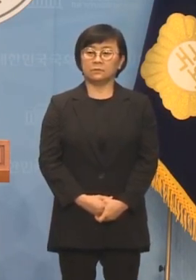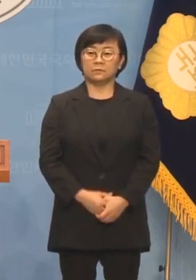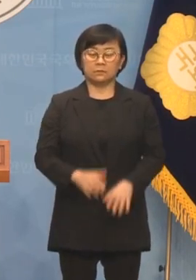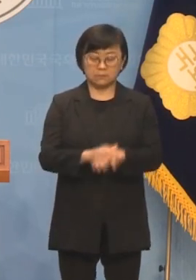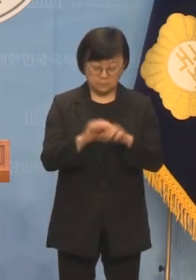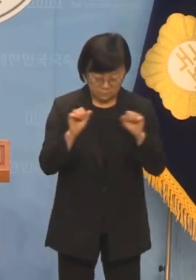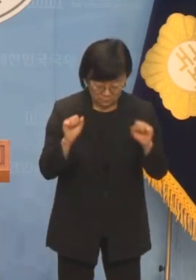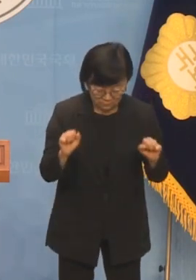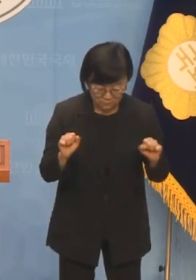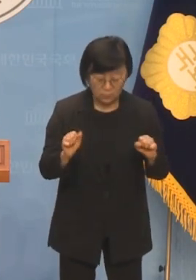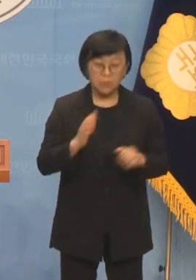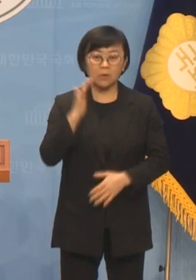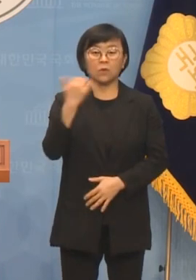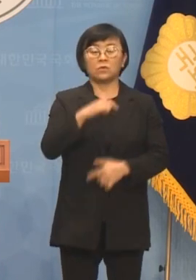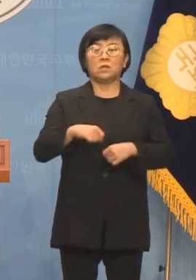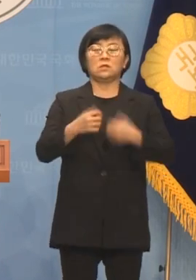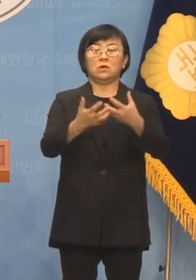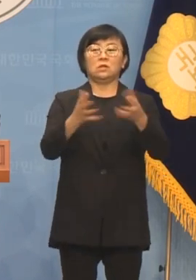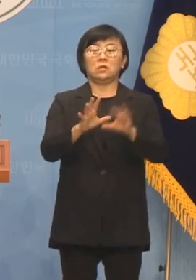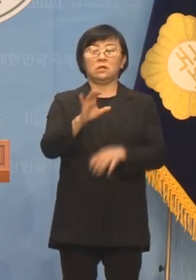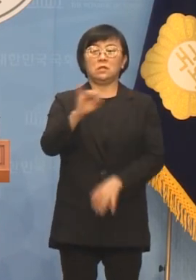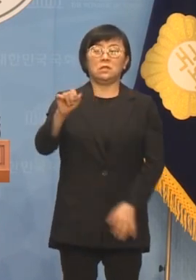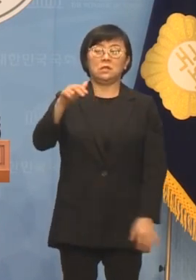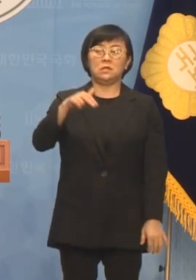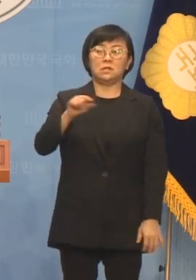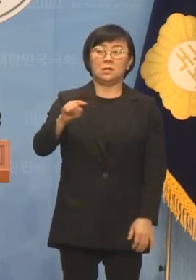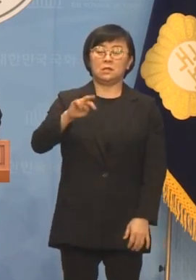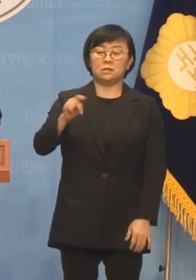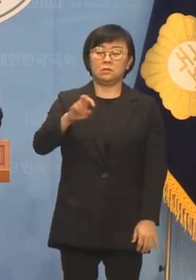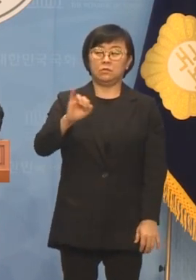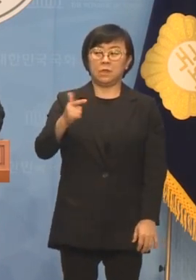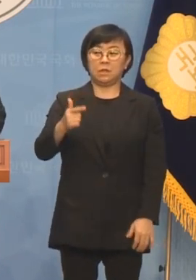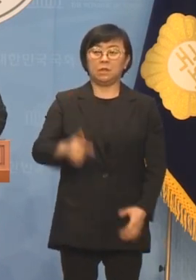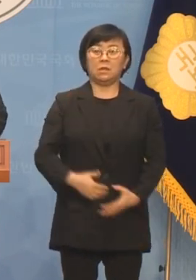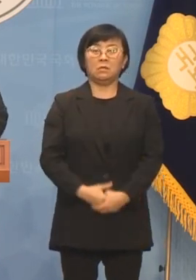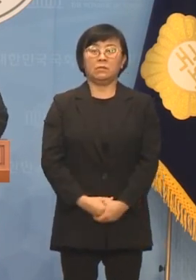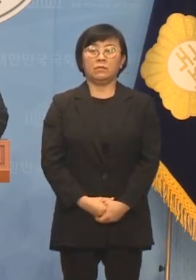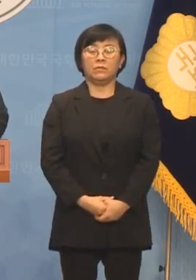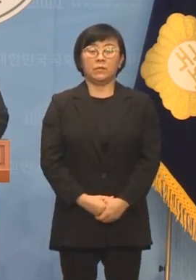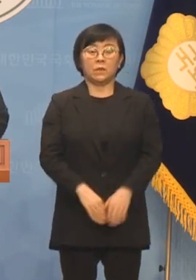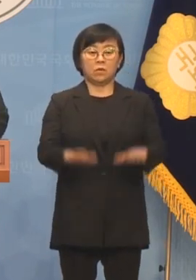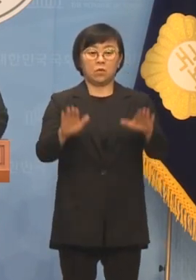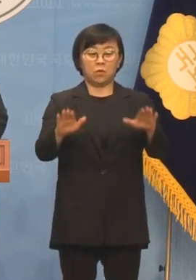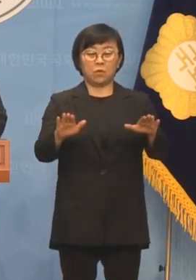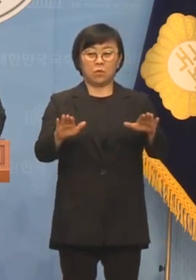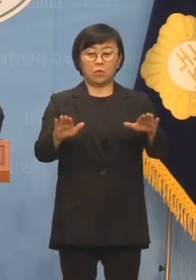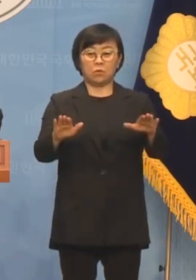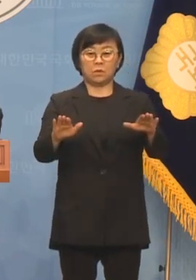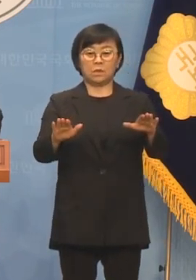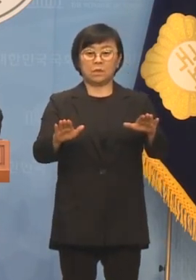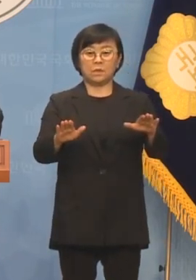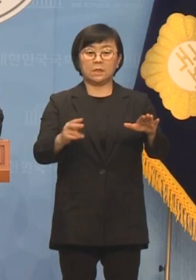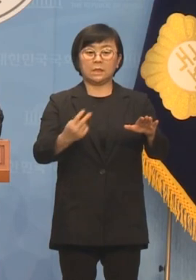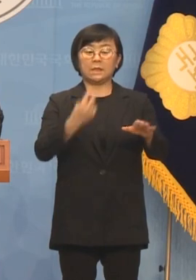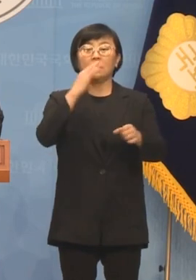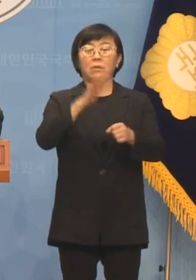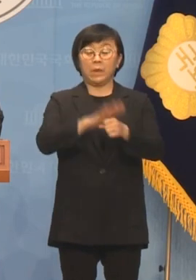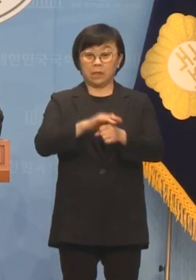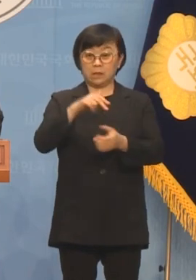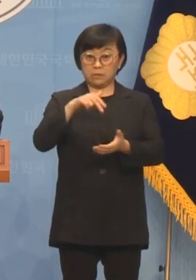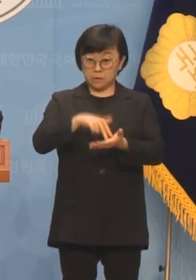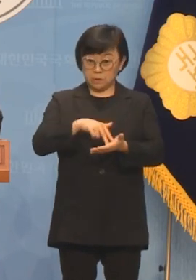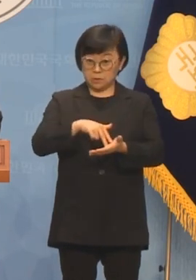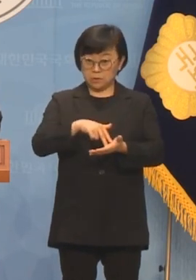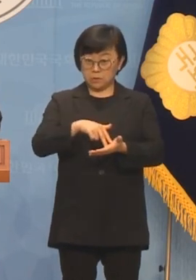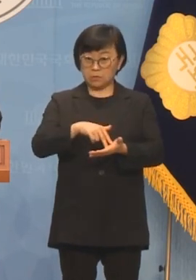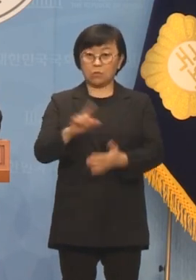네, 안녕하세요. 녹색정의당 이자스민 국회의원입니다. 오늘 너무나 참담한 심정으로 이